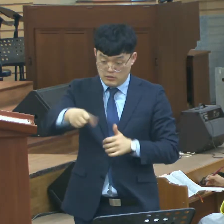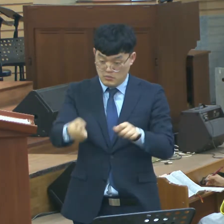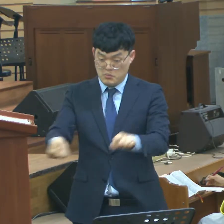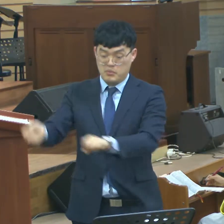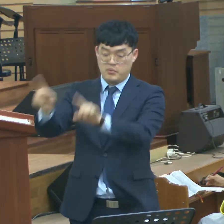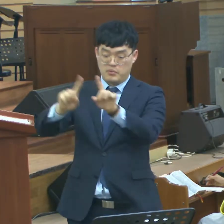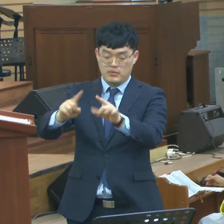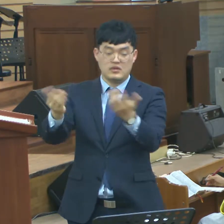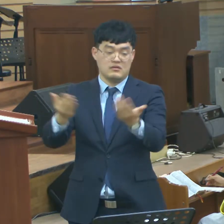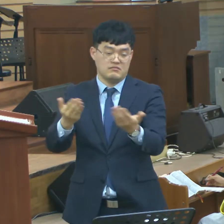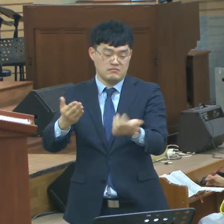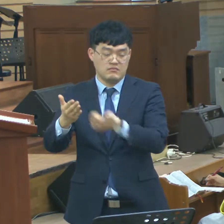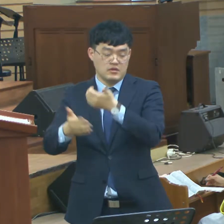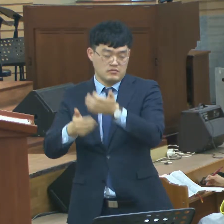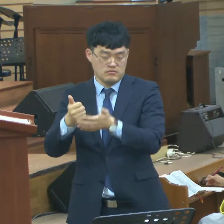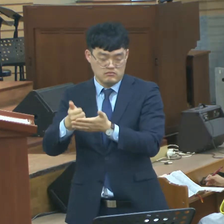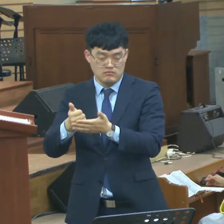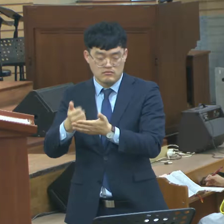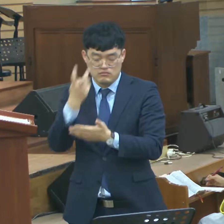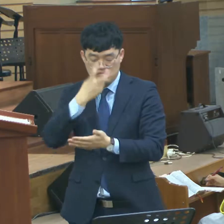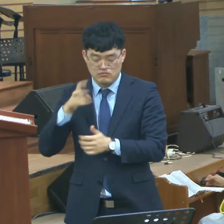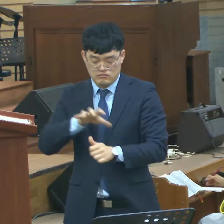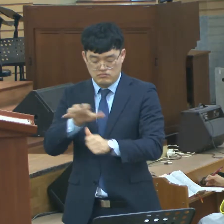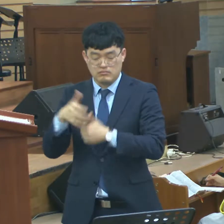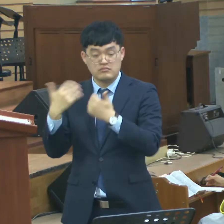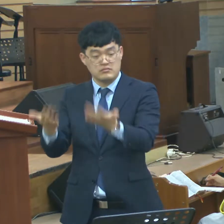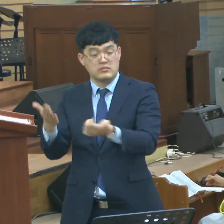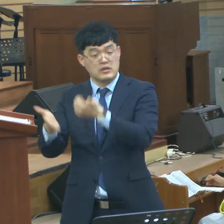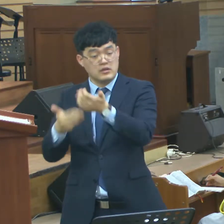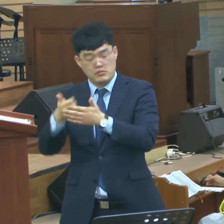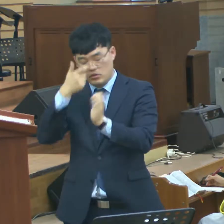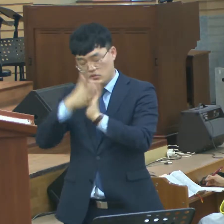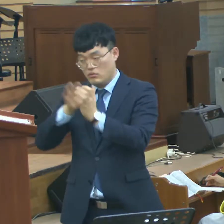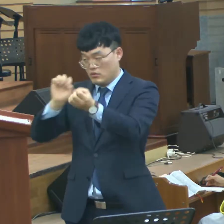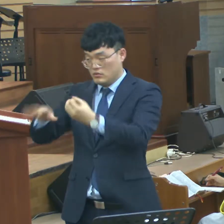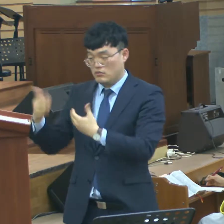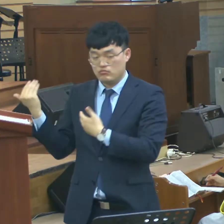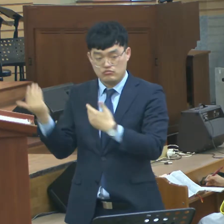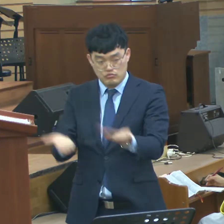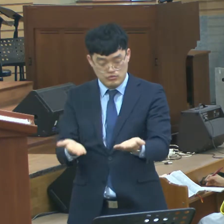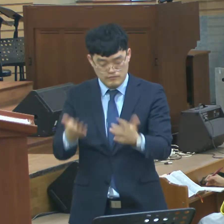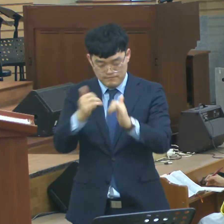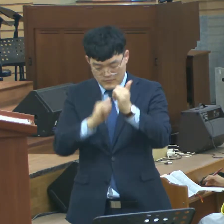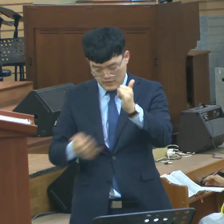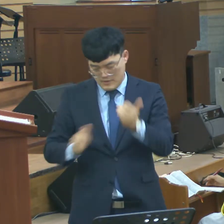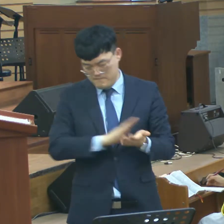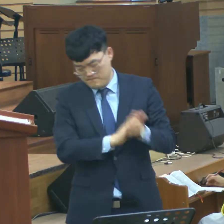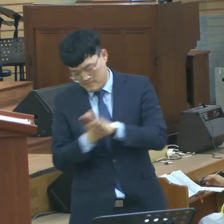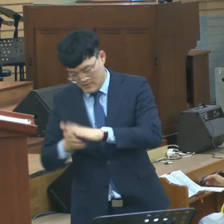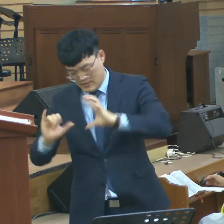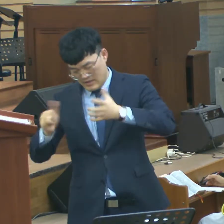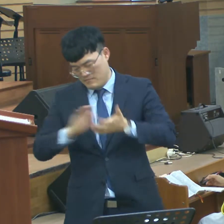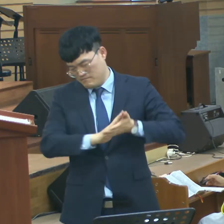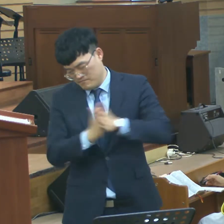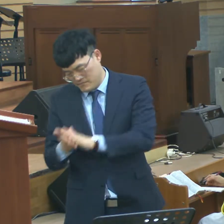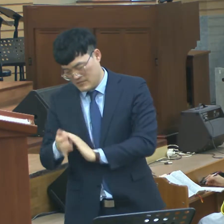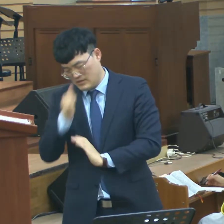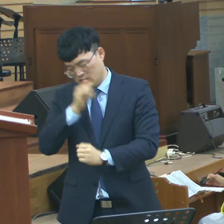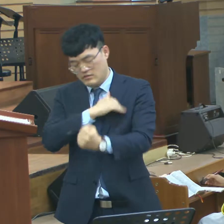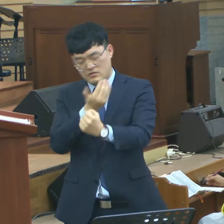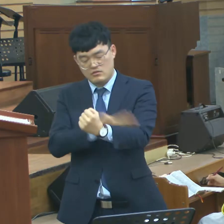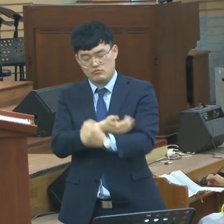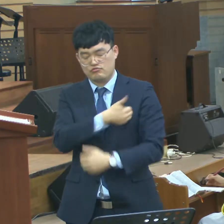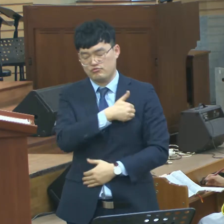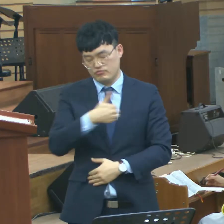이루셨어요. 하나님은 기도에 응답하시고 역사를 변화시키고 세상을 바꿀 수 있는 능력이 충분한